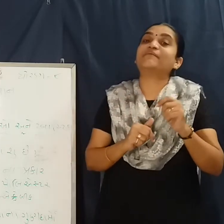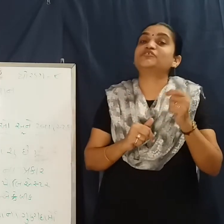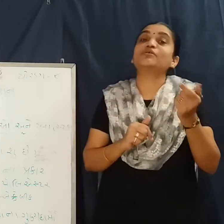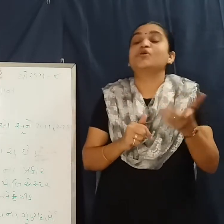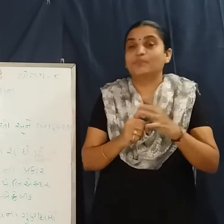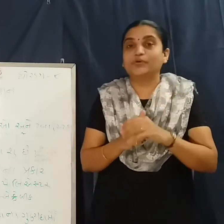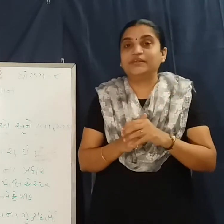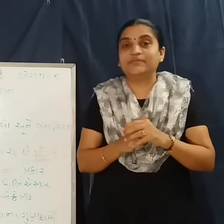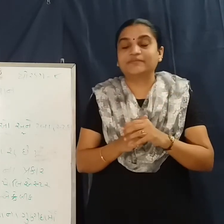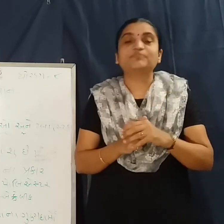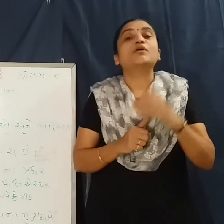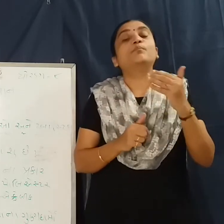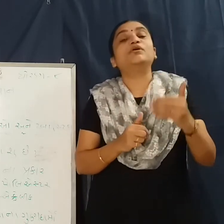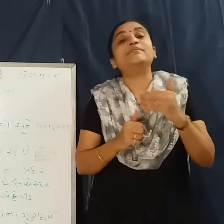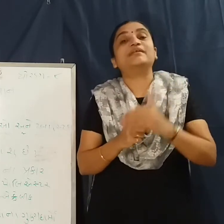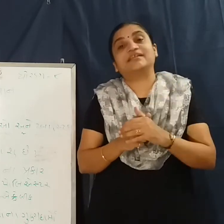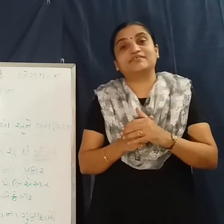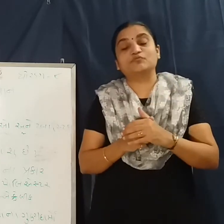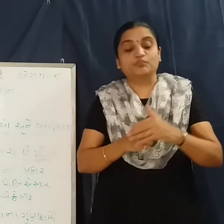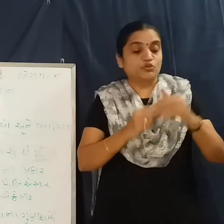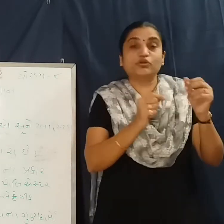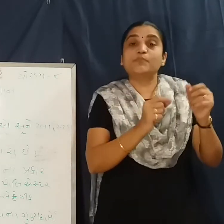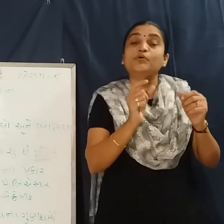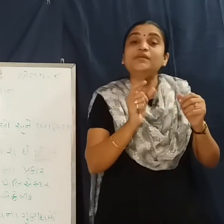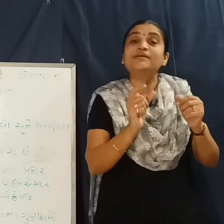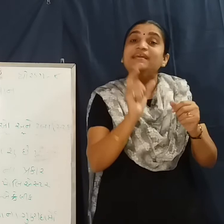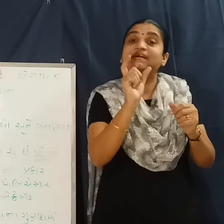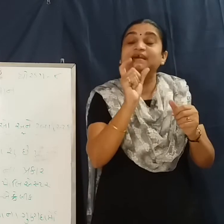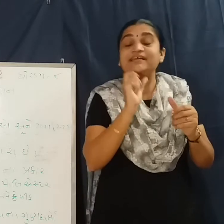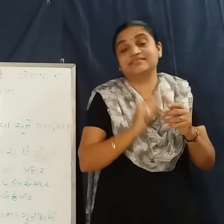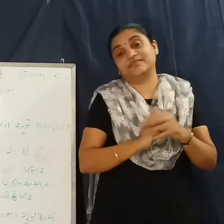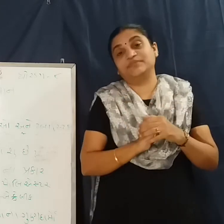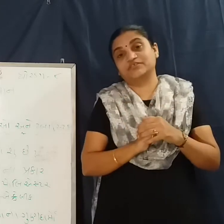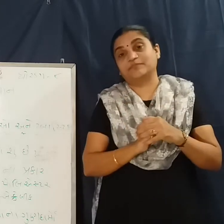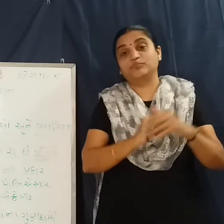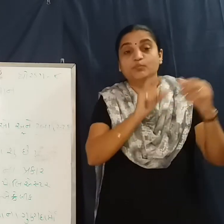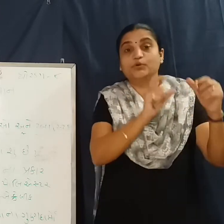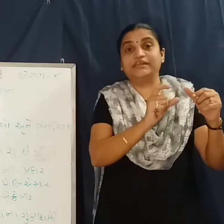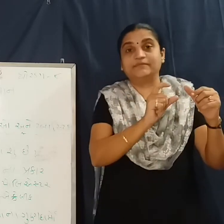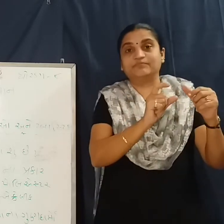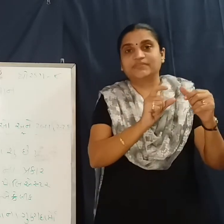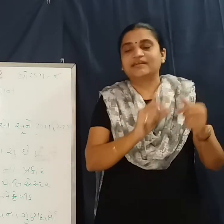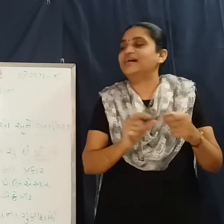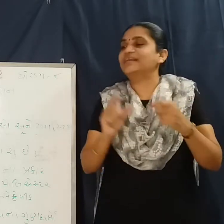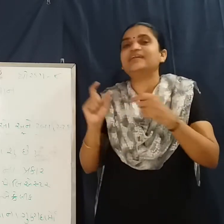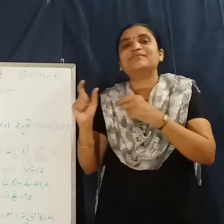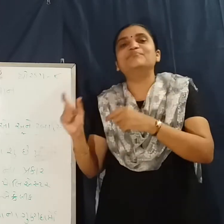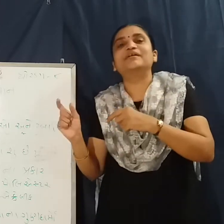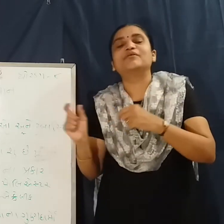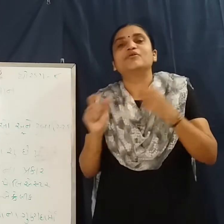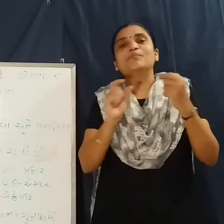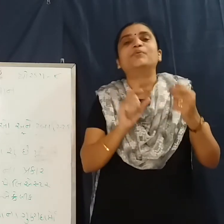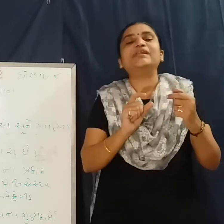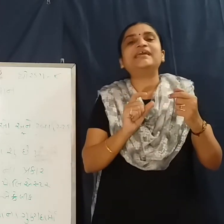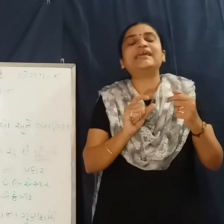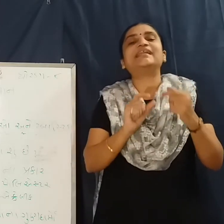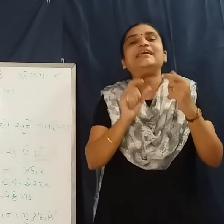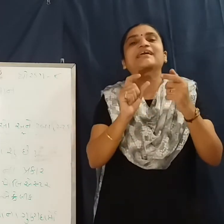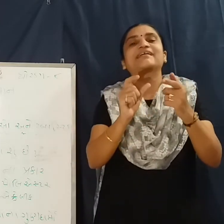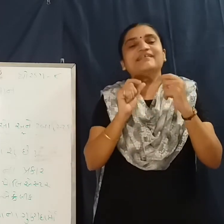આવે છે પોલિમર। પોલિમર એટલે શું, તો કે પોલિમર એક ગ્રીક શબ્દ છે, પોલી અને મર, પોલી એટલે